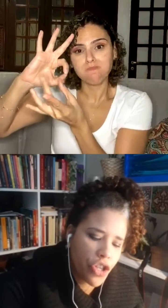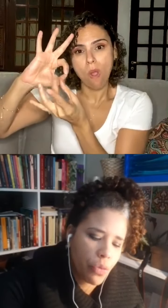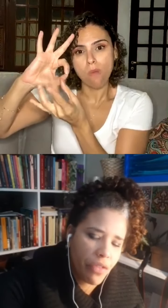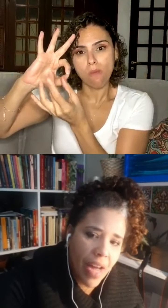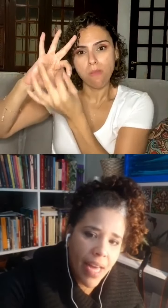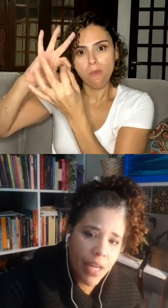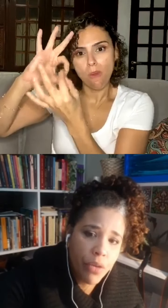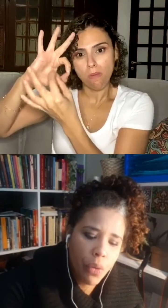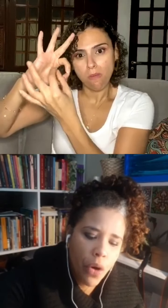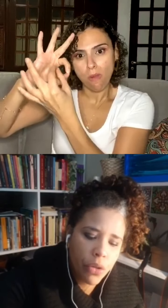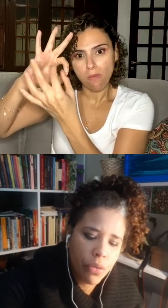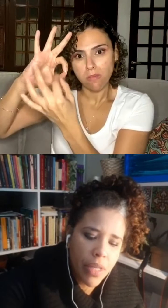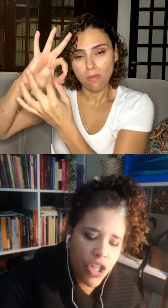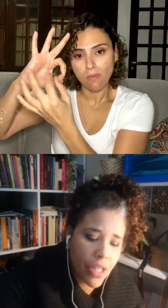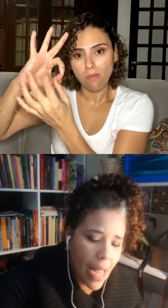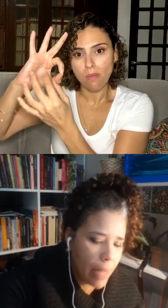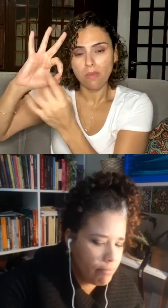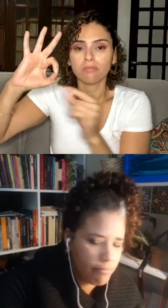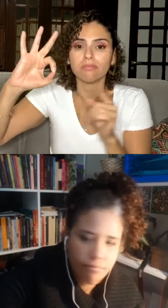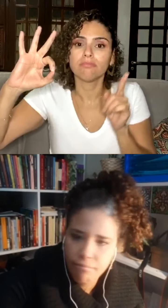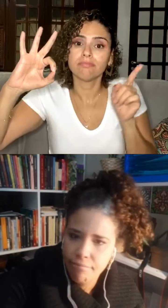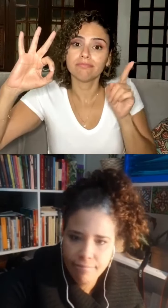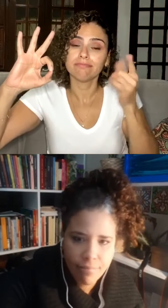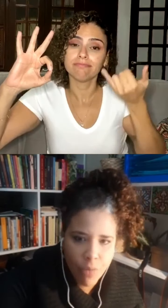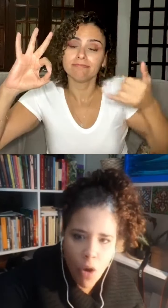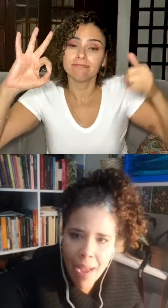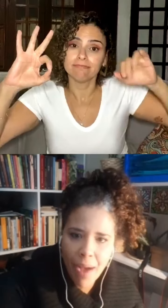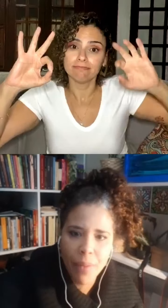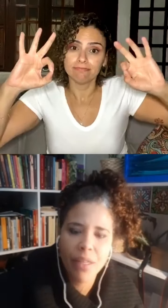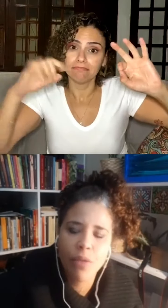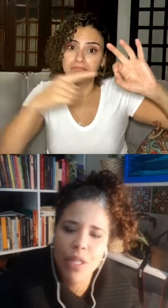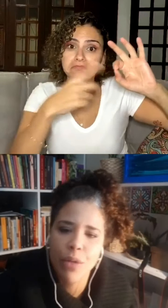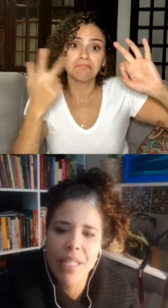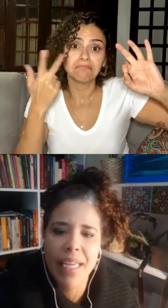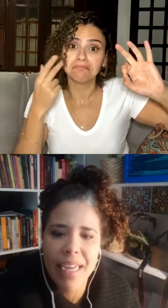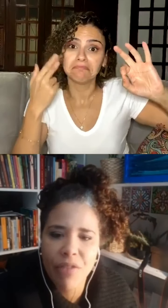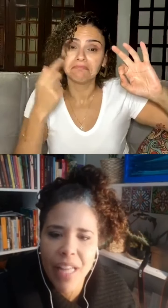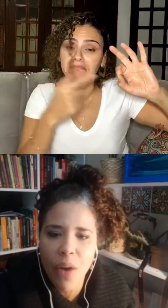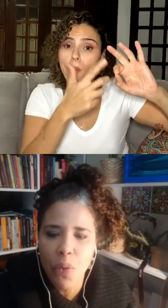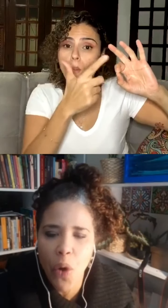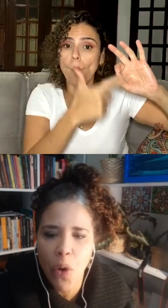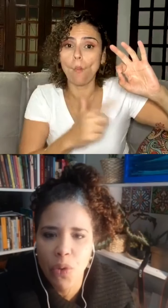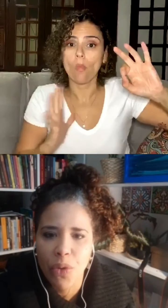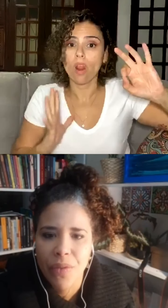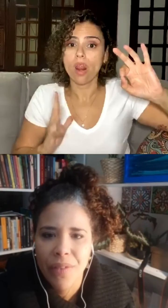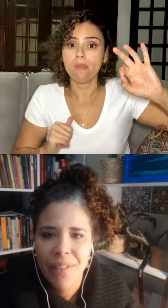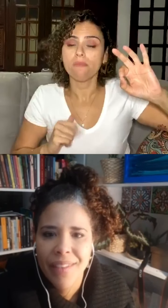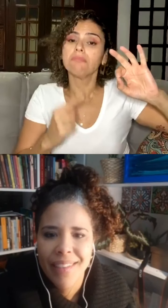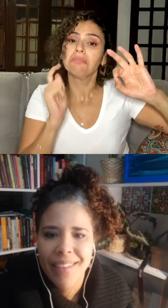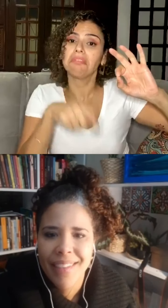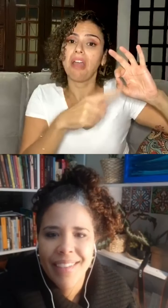no ovário e o outro está normal. Então, você consegue engravidar com o outro.